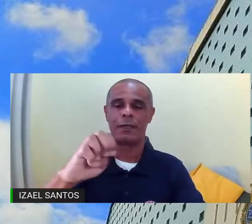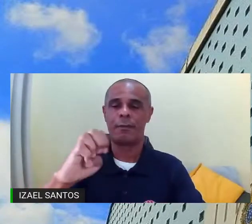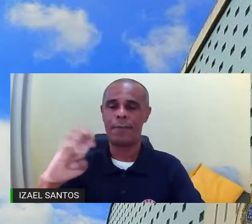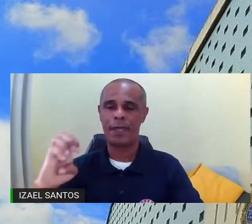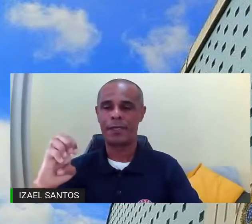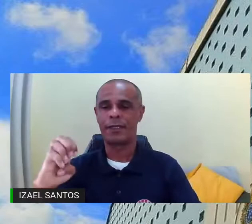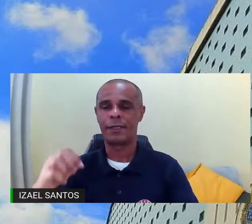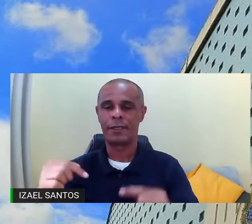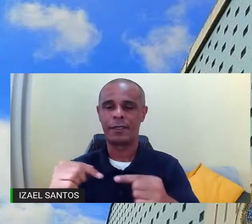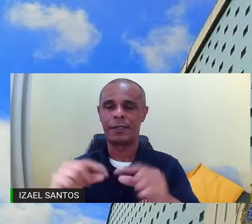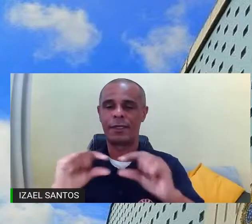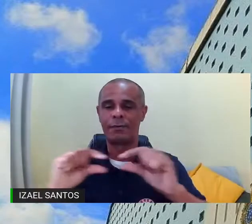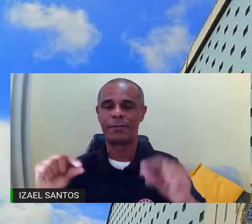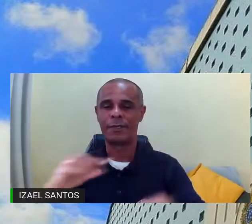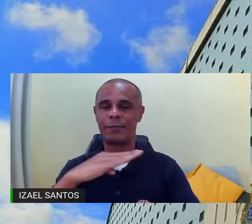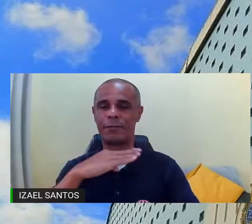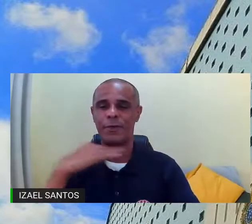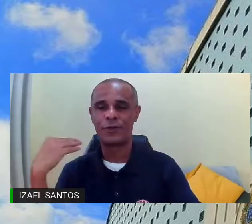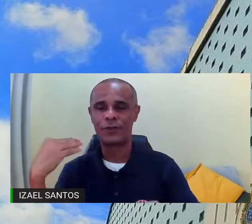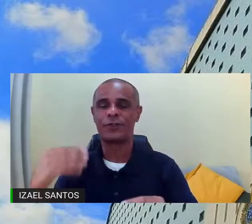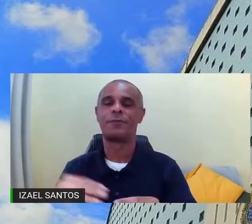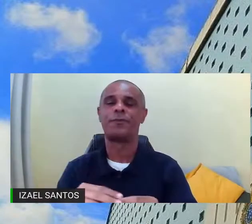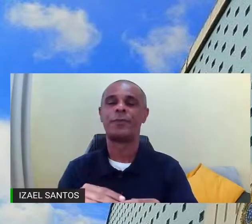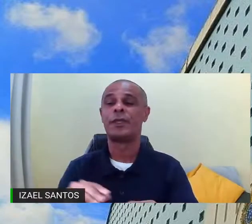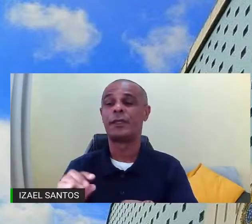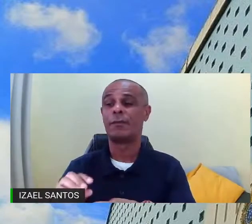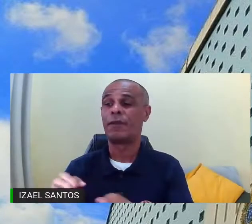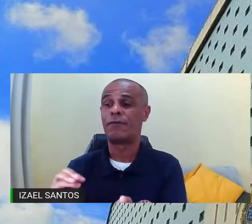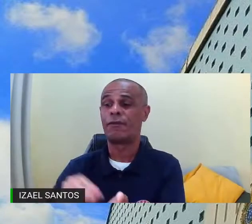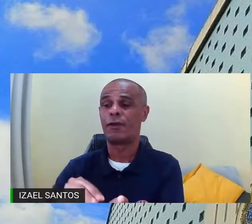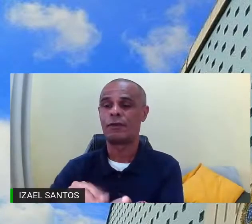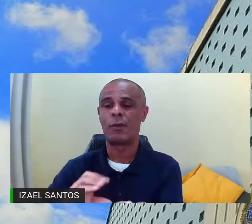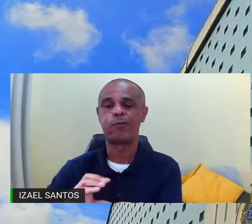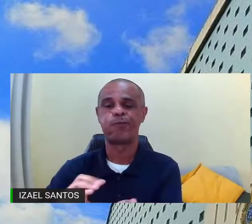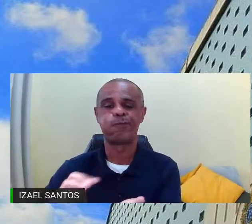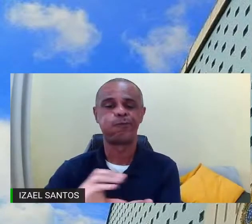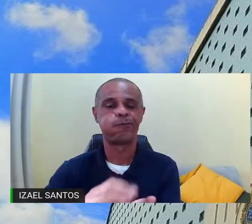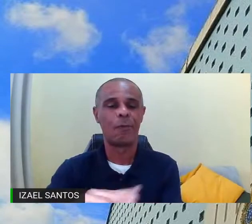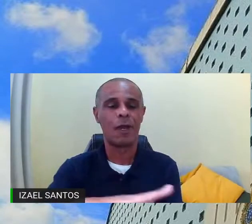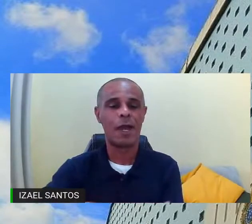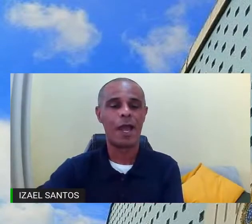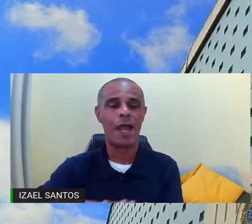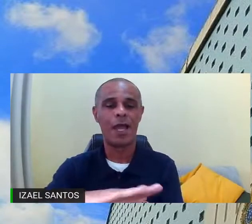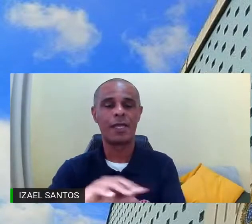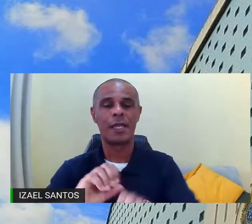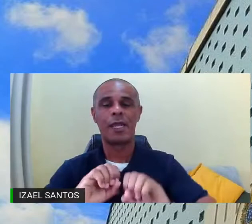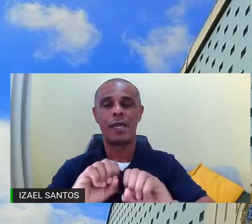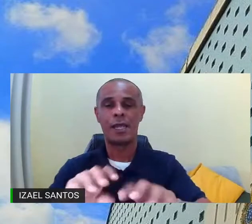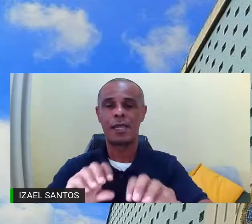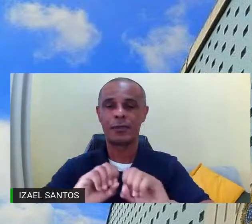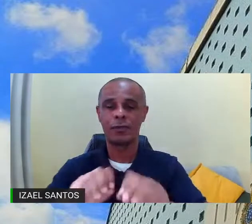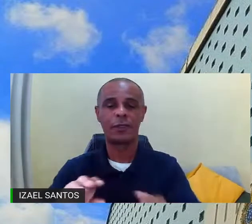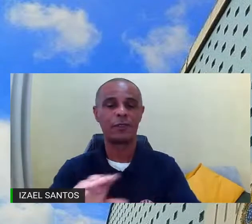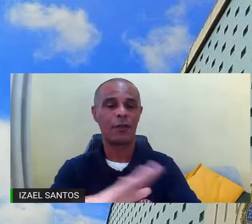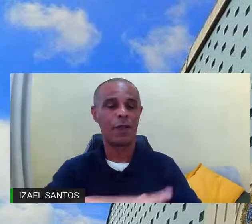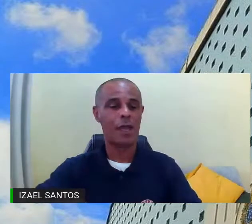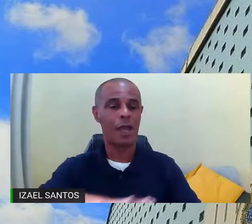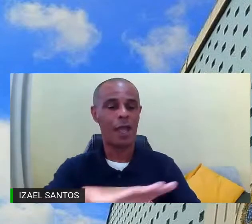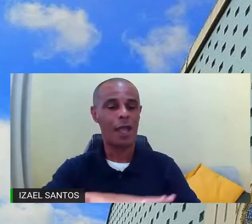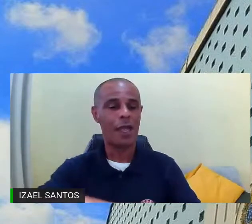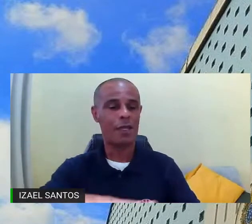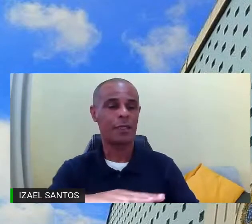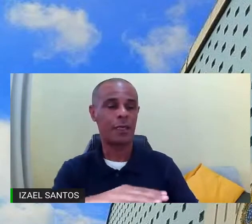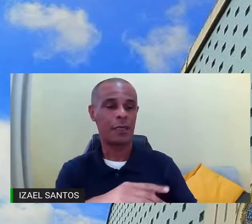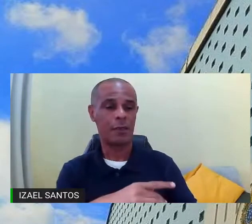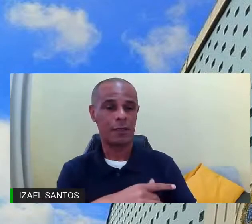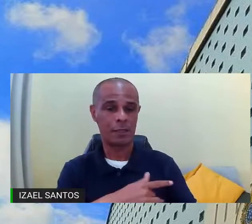das vinculações constitucionais dos recursos para a educação e a saúde, a desregulamentação das leis de trabalho, em